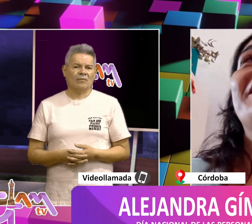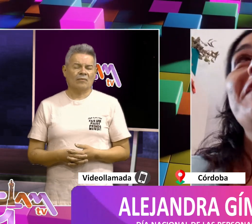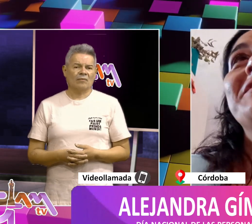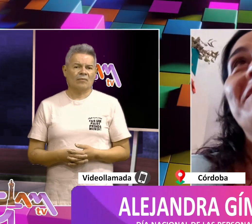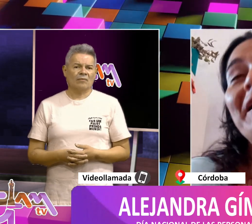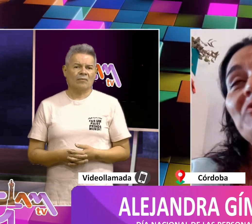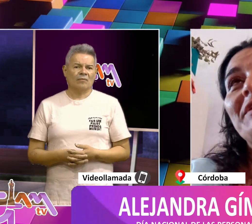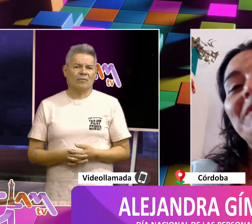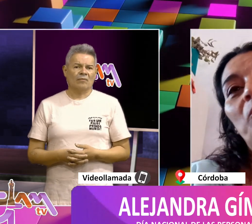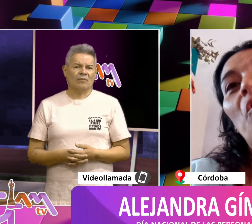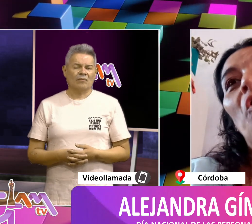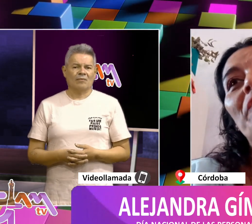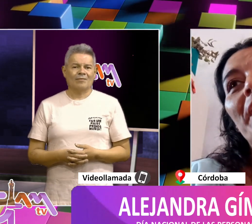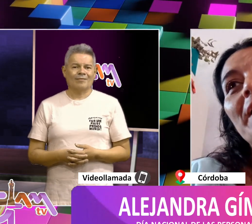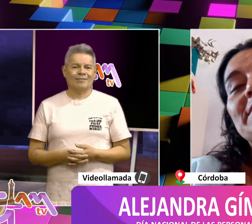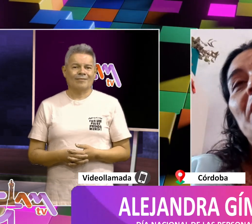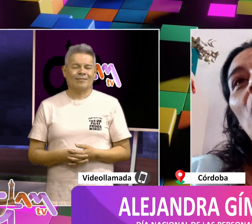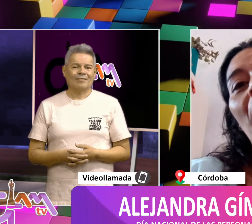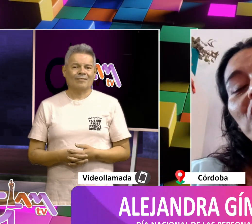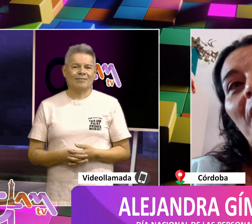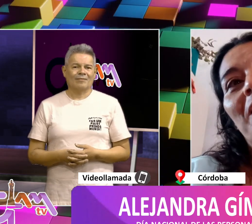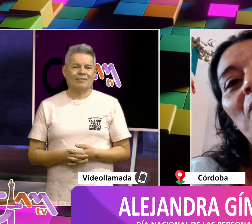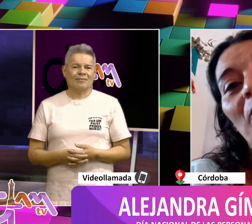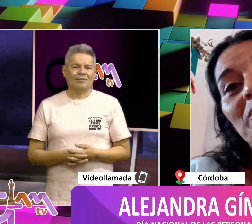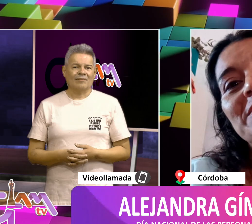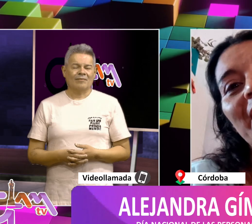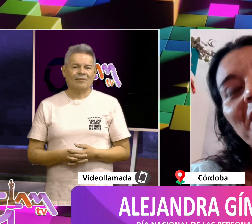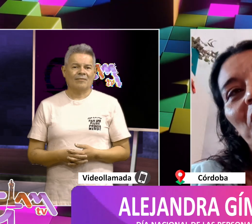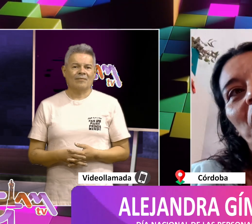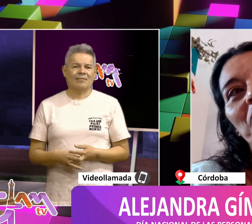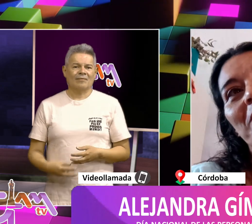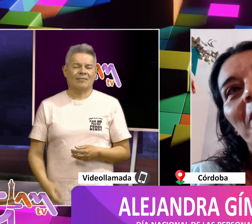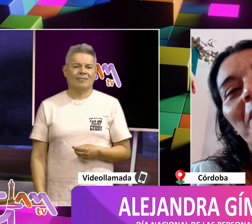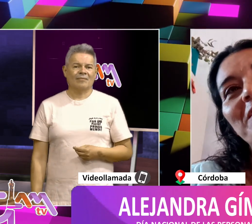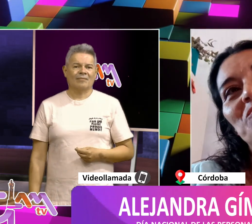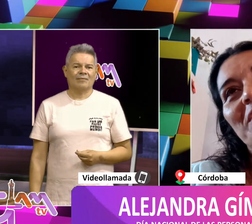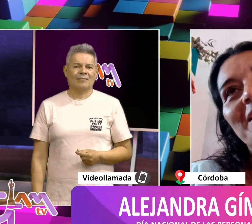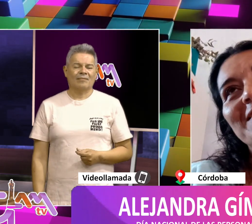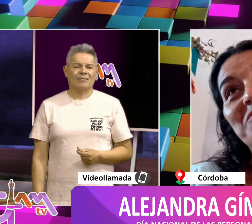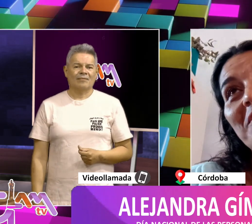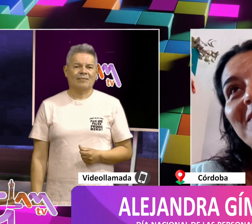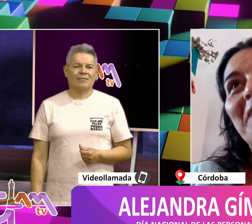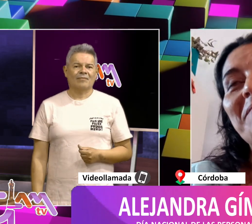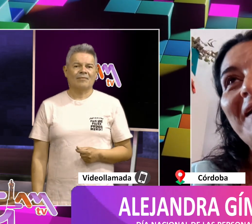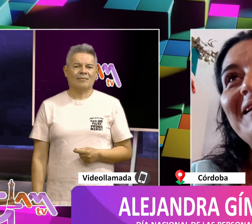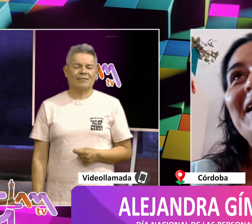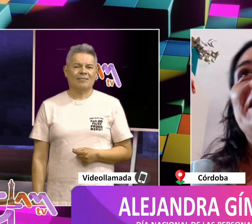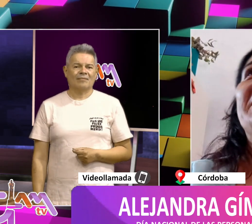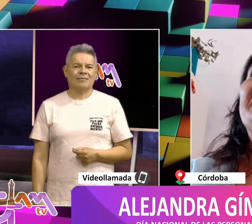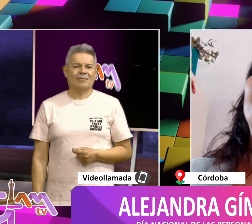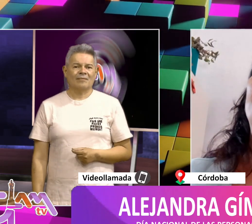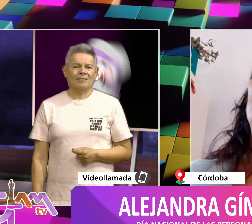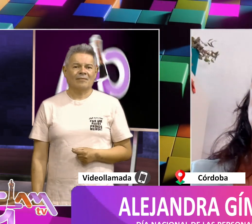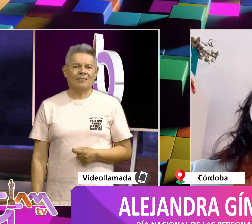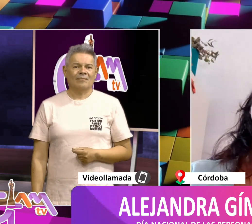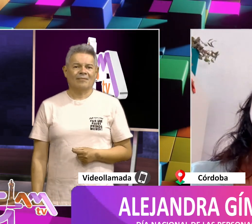Una anécdota que te puedo contar, hace 2 años viajamos a Buenos Aires con una mamá y su nena sorda también,